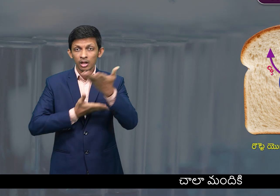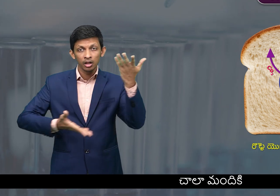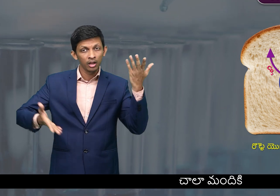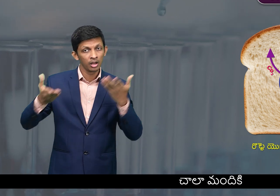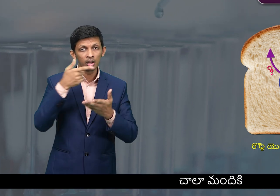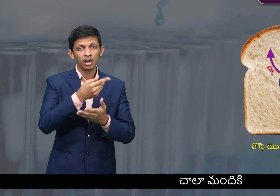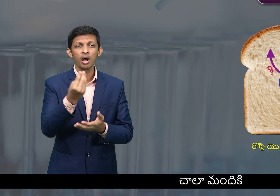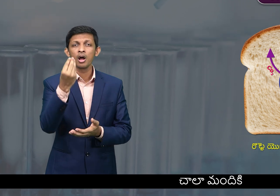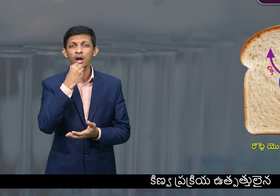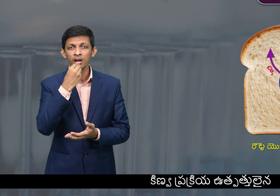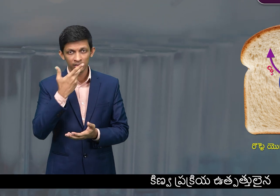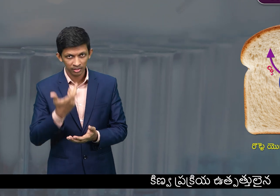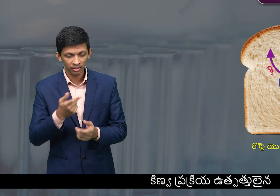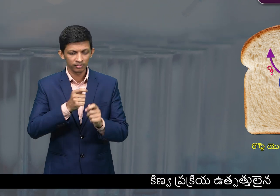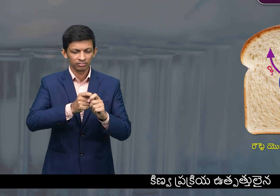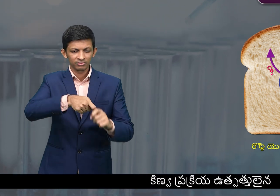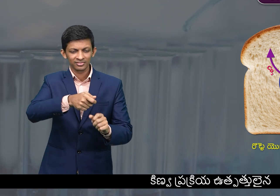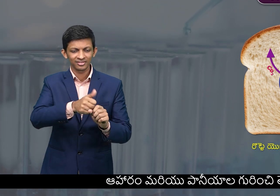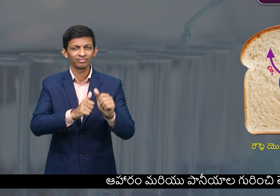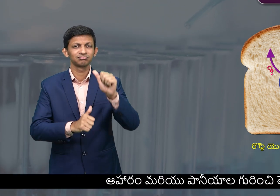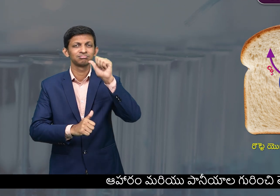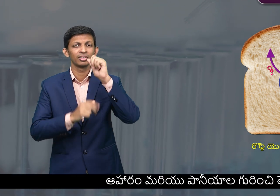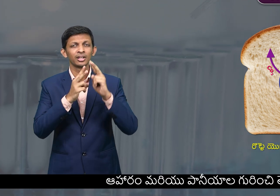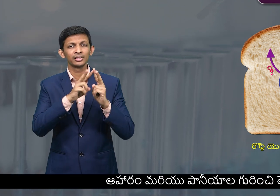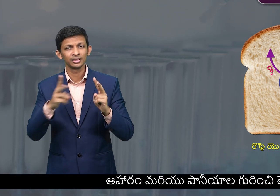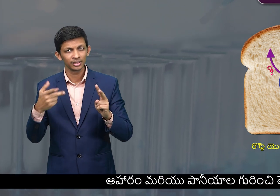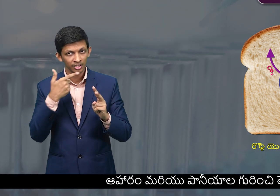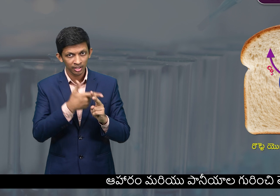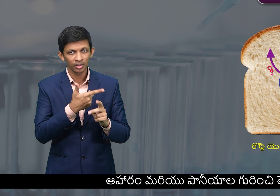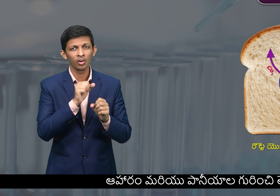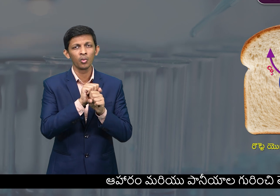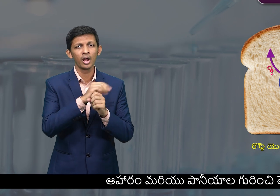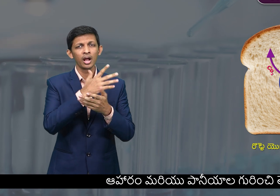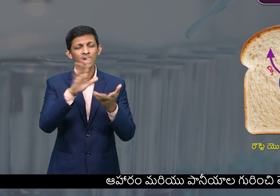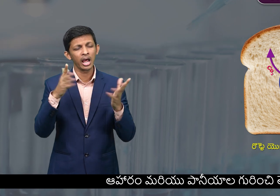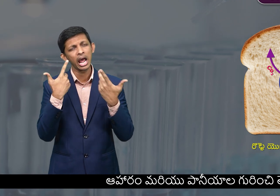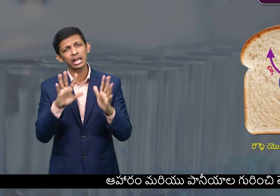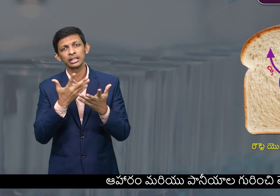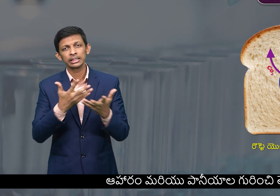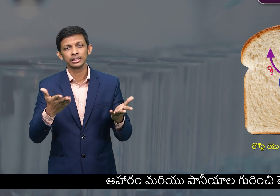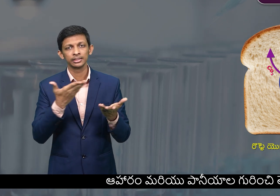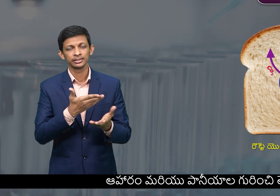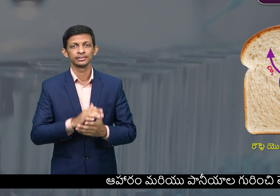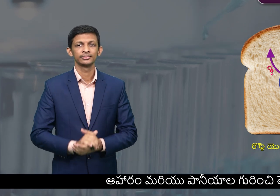చాలామందికి కిణ్వ ప్రక్రియ ఉత్పత్తులైన ఆహారం మరియు పానీయాల గురించి తెలుసు.